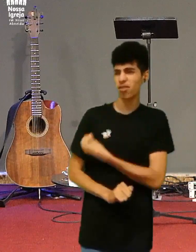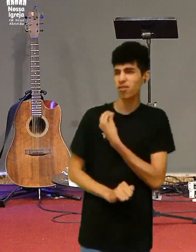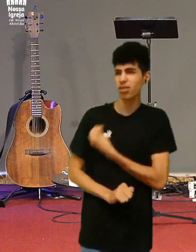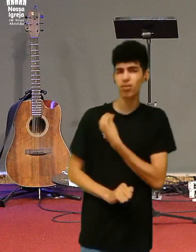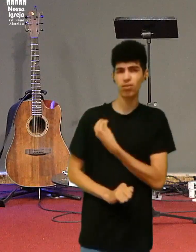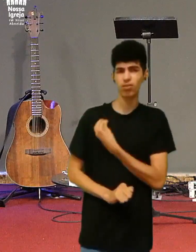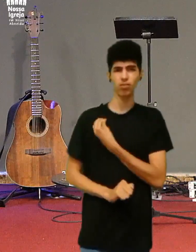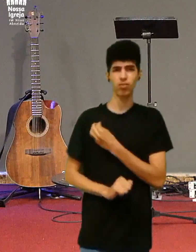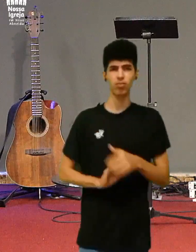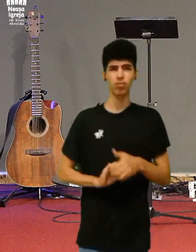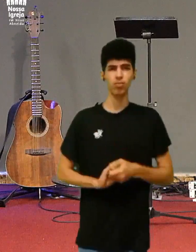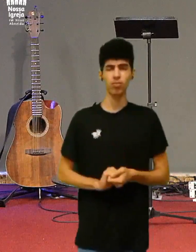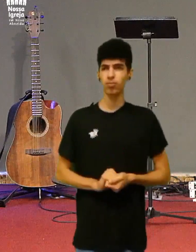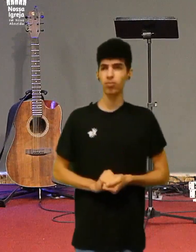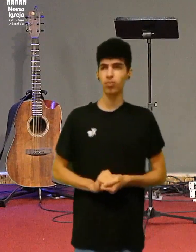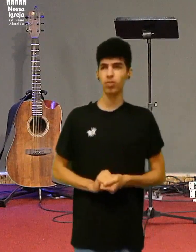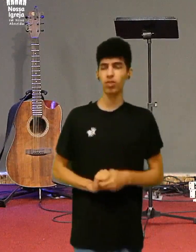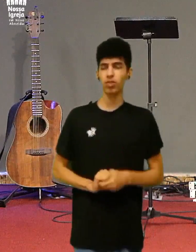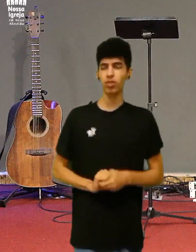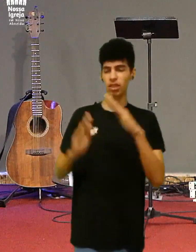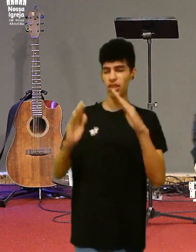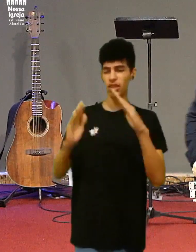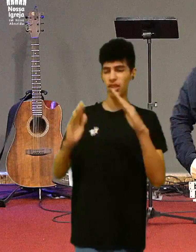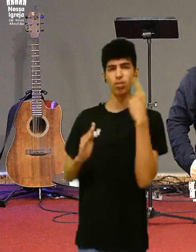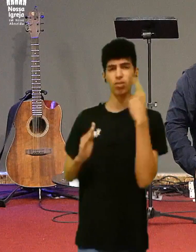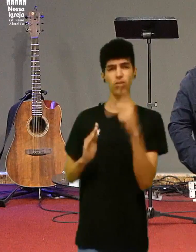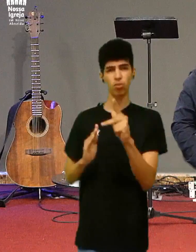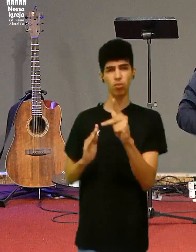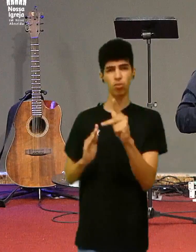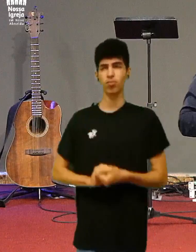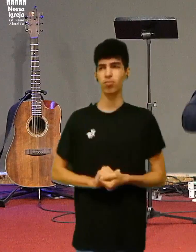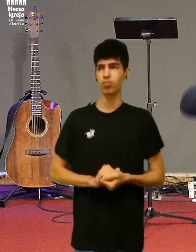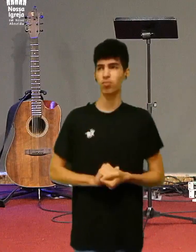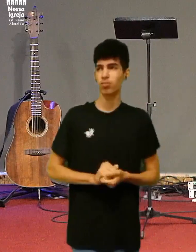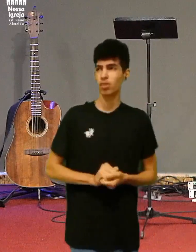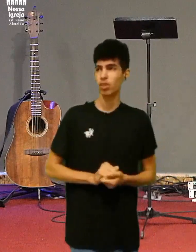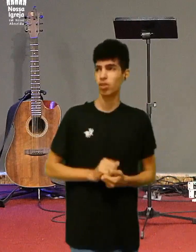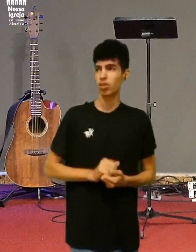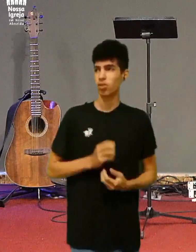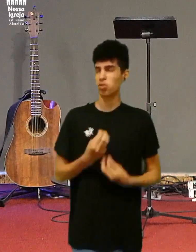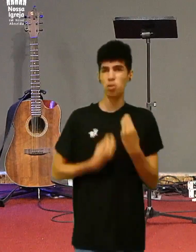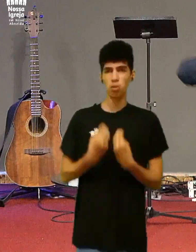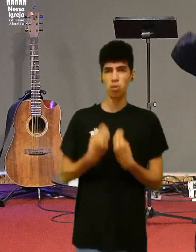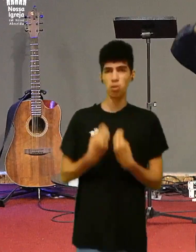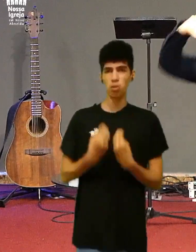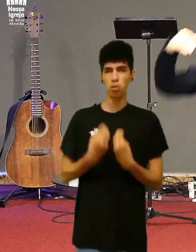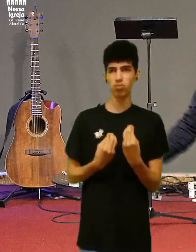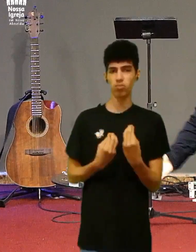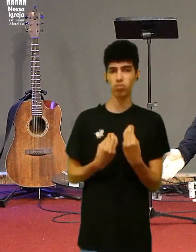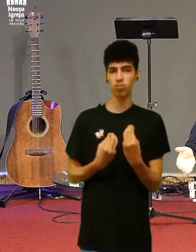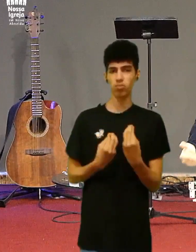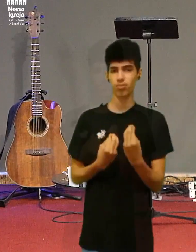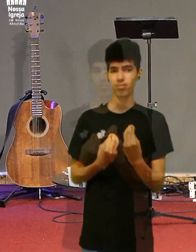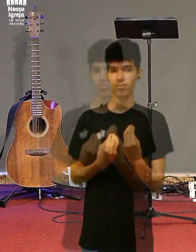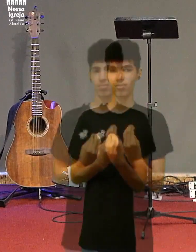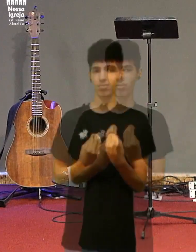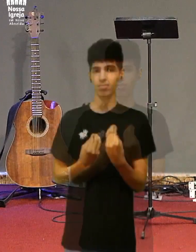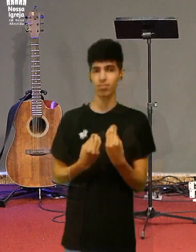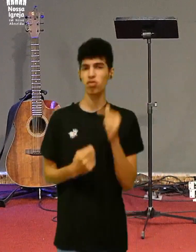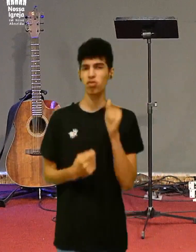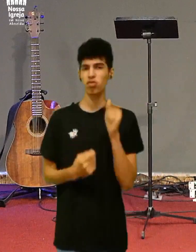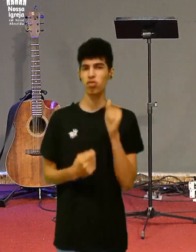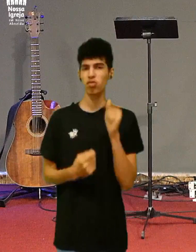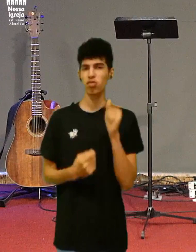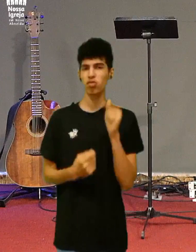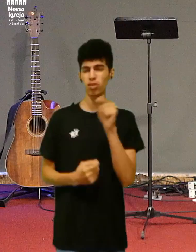está representando Jesus dentro da sua casa, num momento de crise, como você trata a sua esposa, como você trata o seu marido, como você